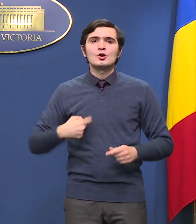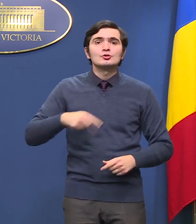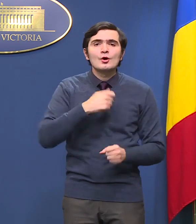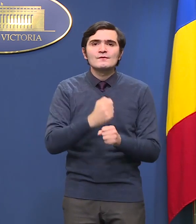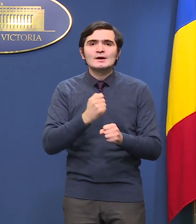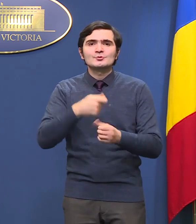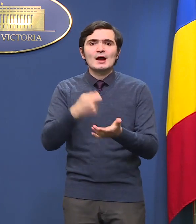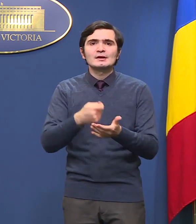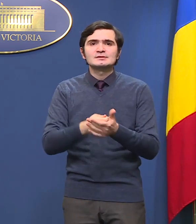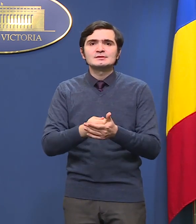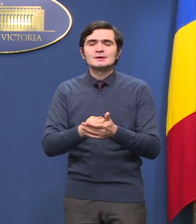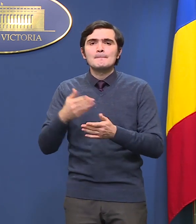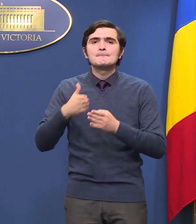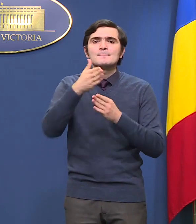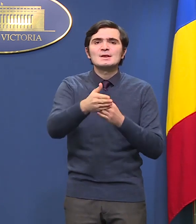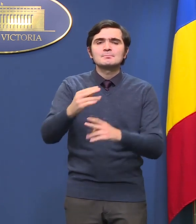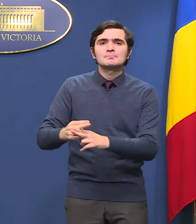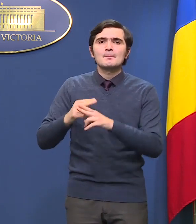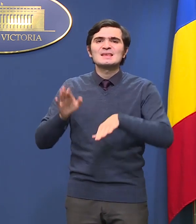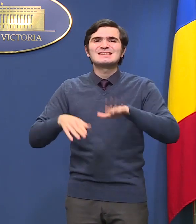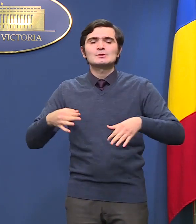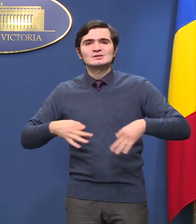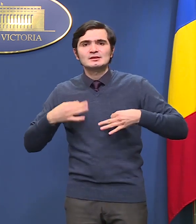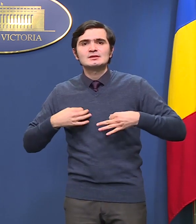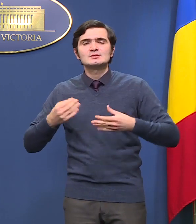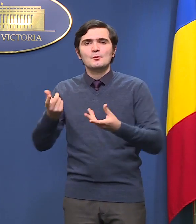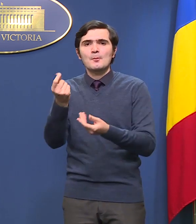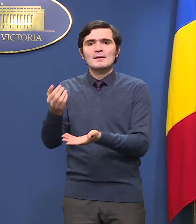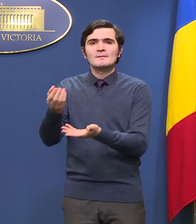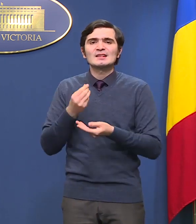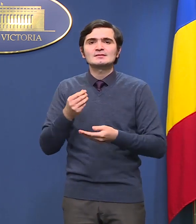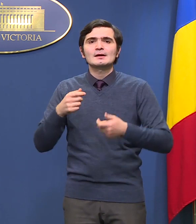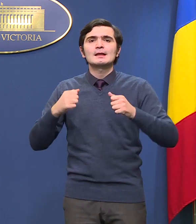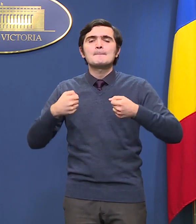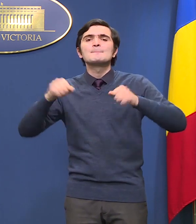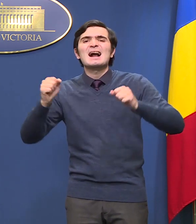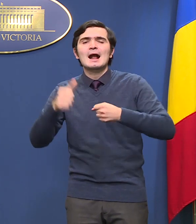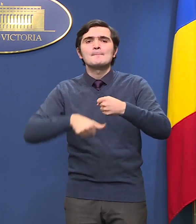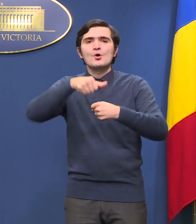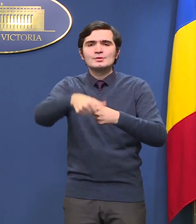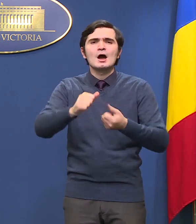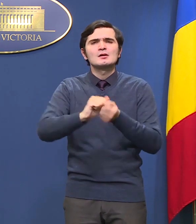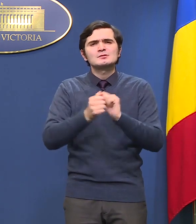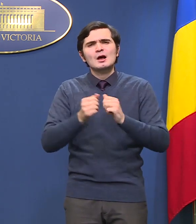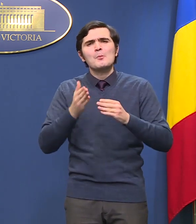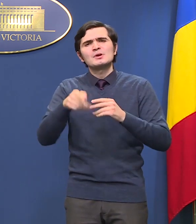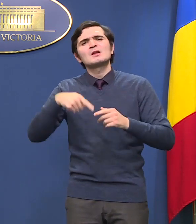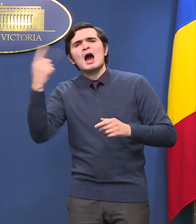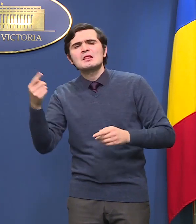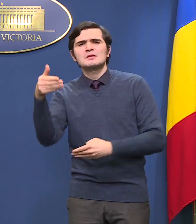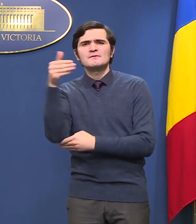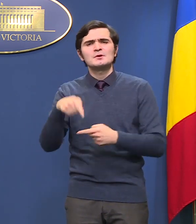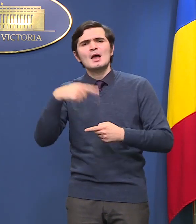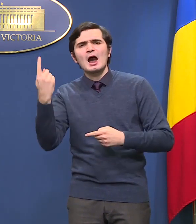prin intermediul Ministerului Sănătății cu o finanțare de la Banca Mondială. Derulăm achiziții prin alte companii și prin alte structuri, astfel încât